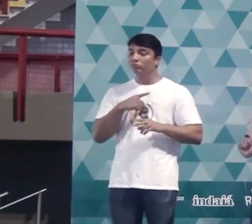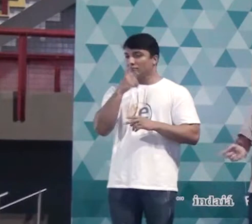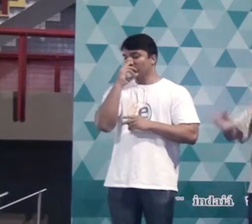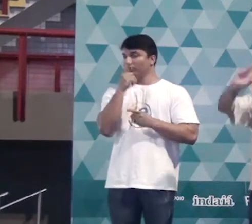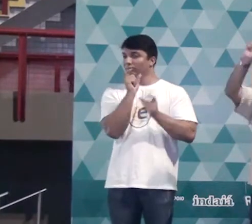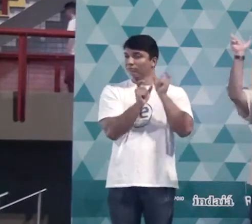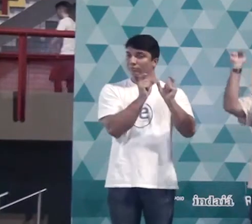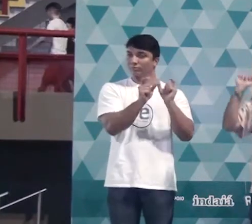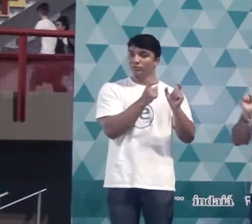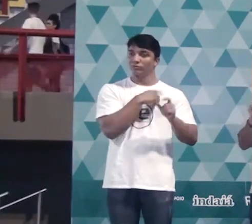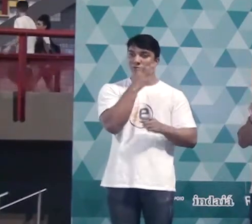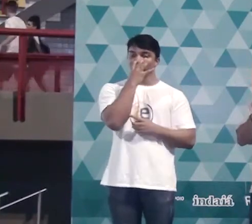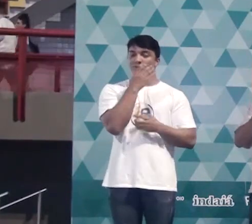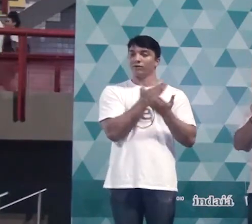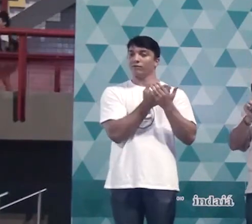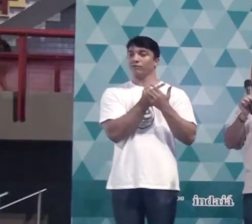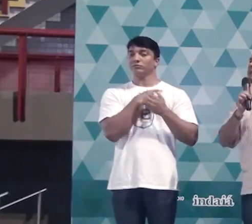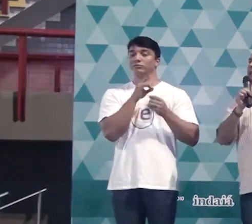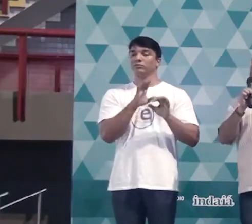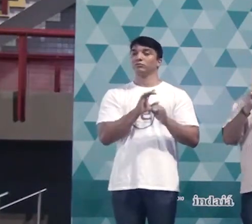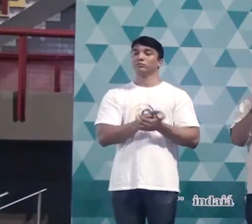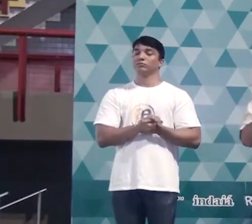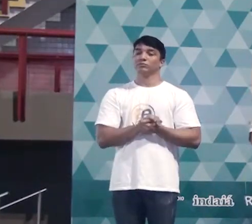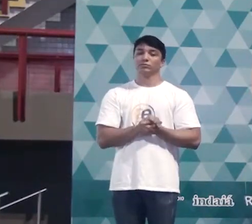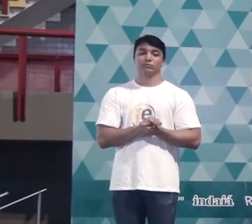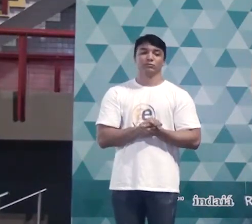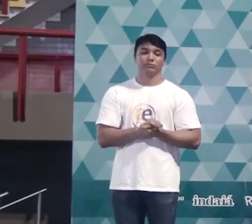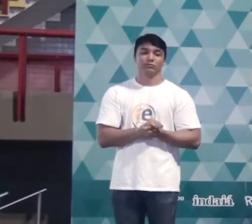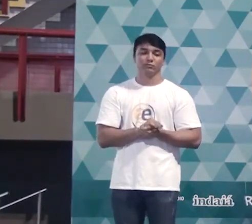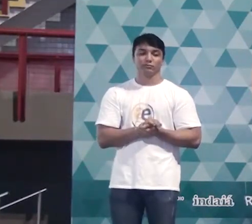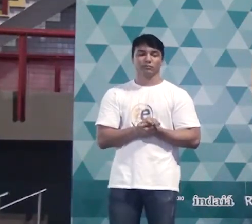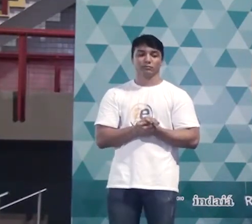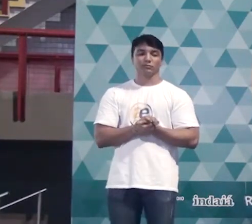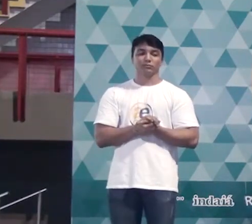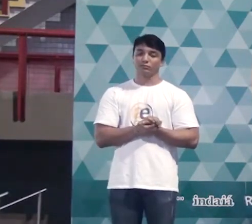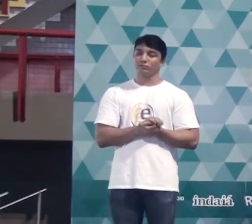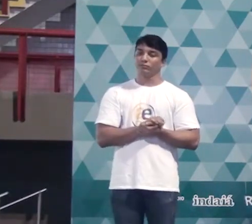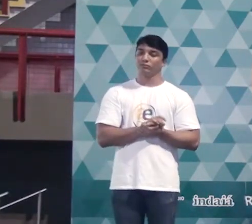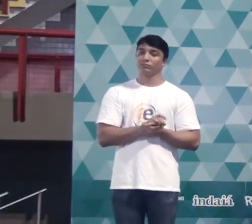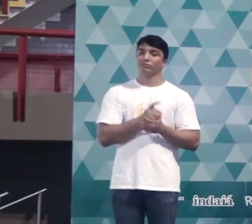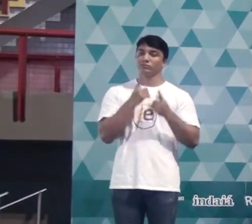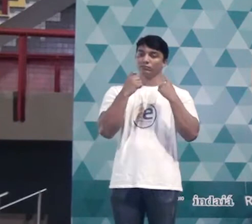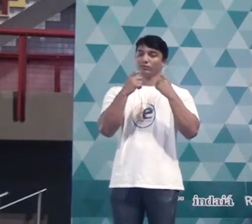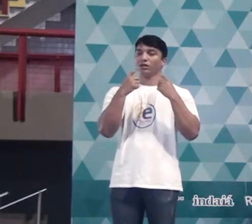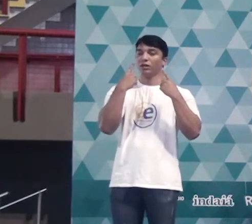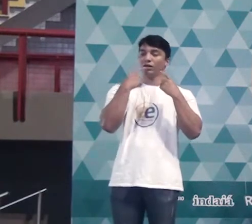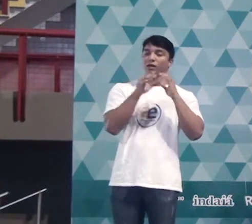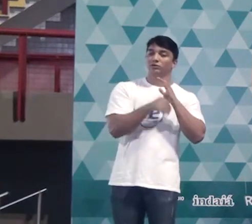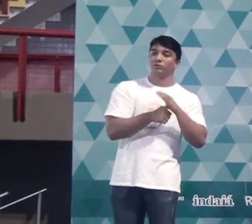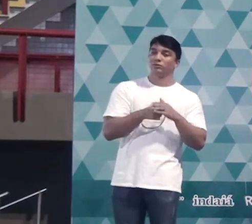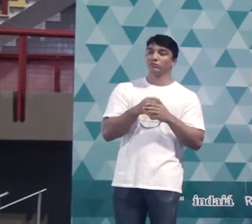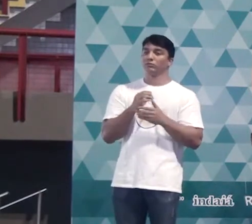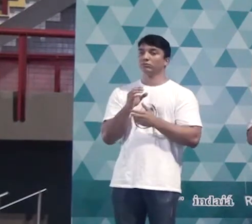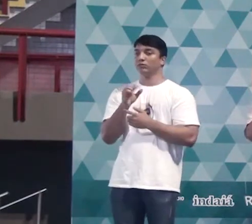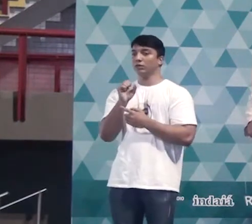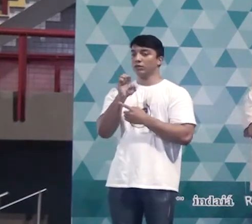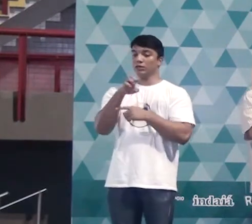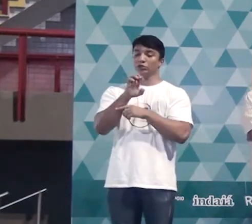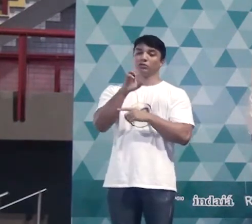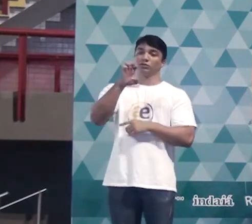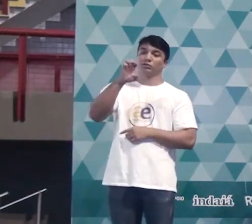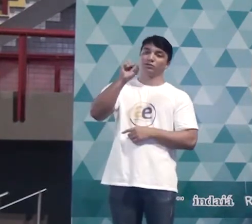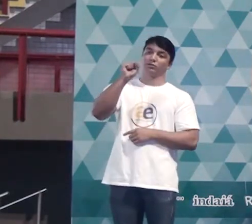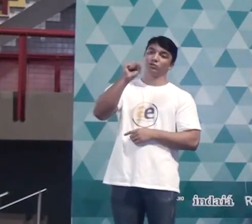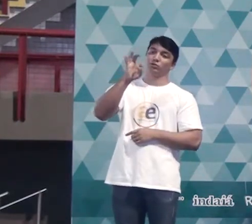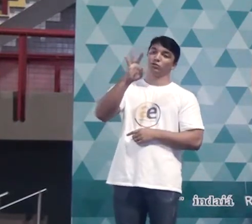tudo e vou só assistir agora ao jornal, televisão. Mas é tanta violência na televisão, né? É assalto, é sequestro, é estupro.